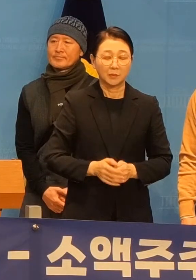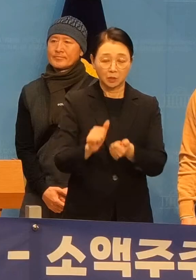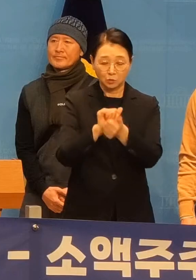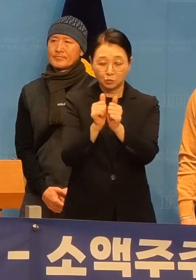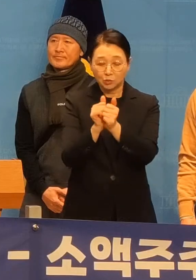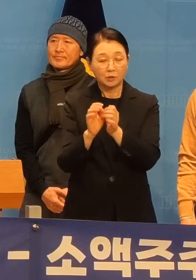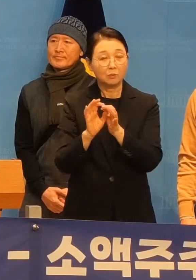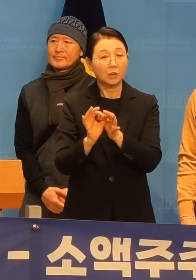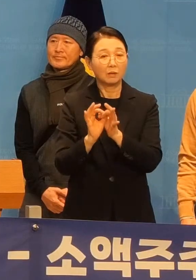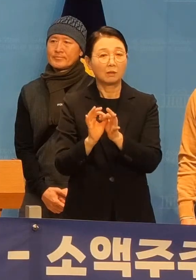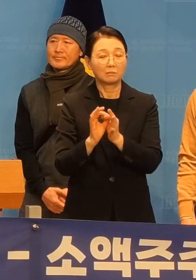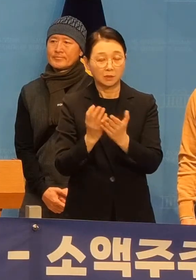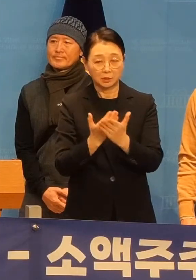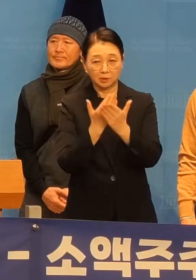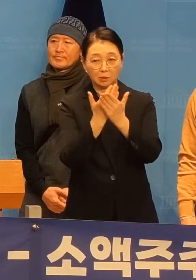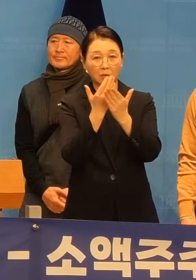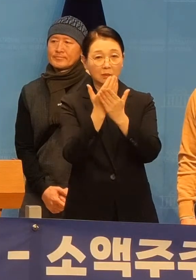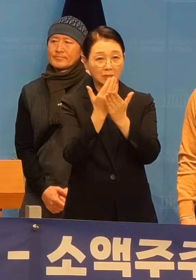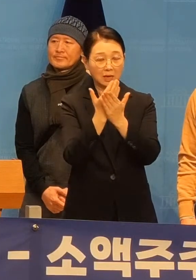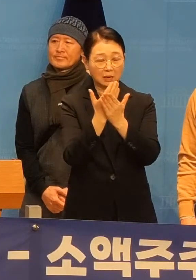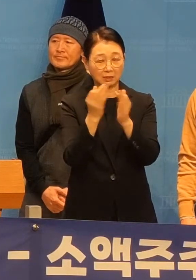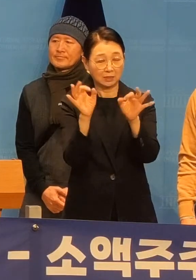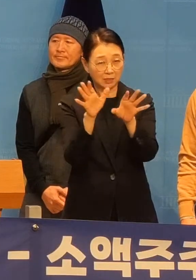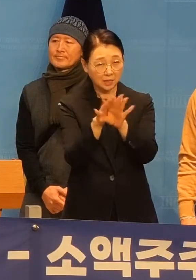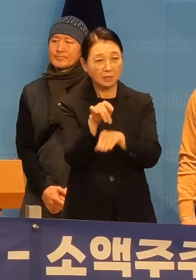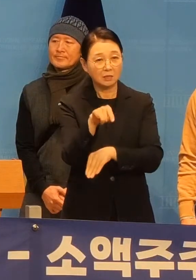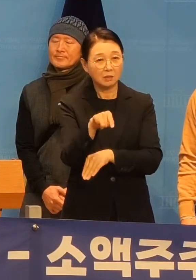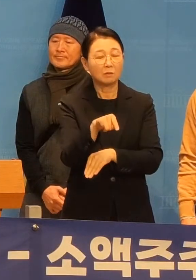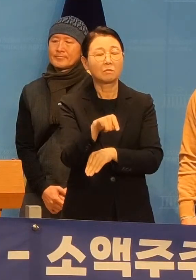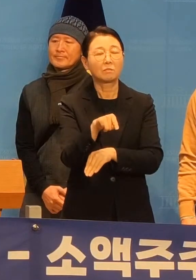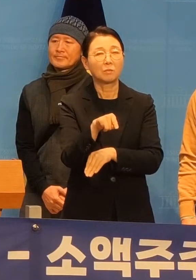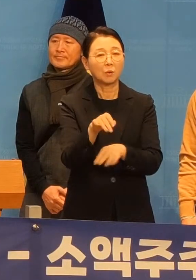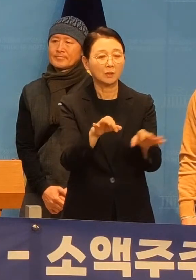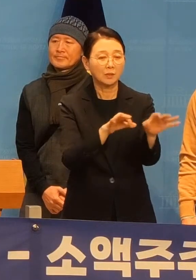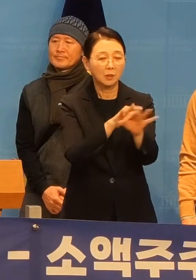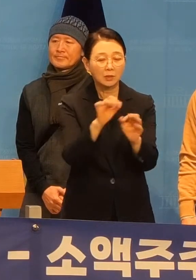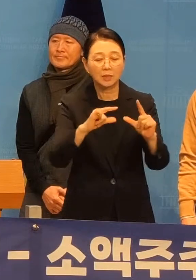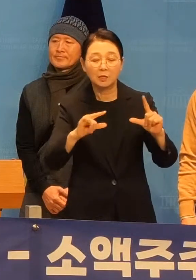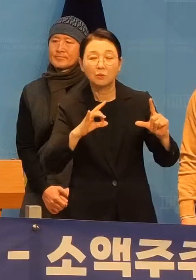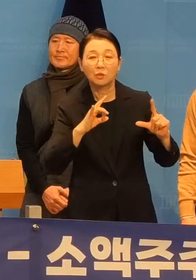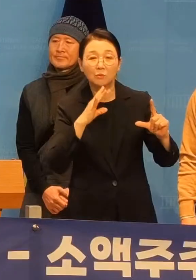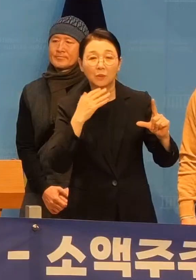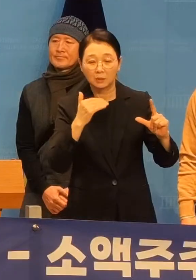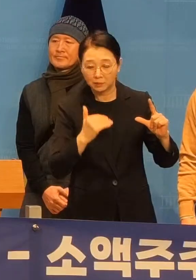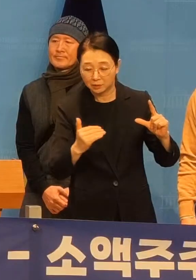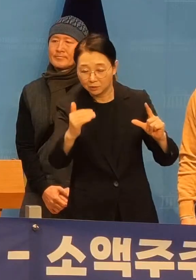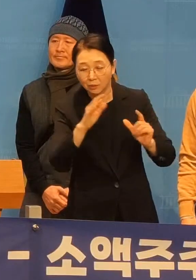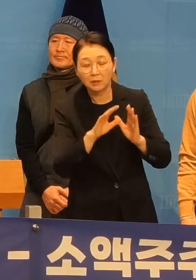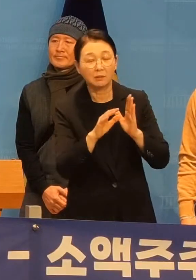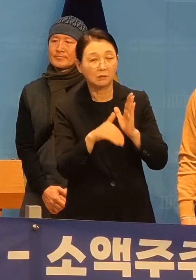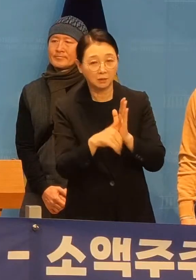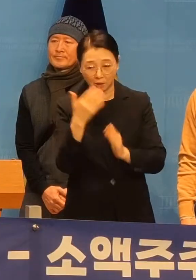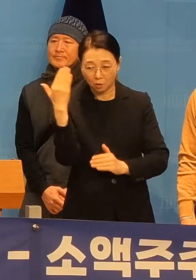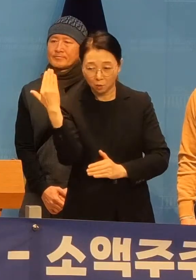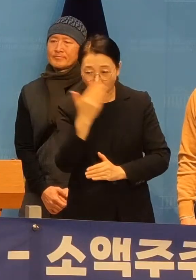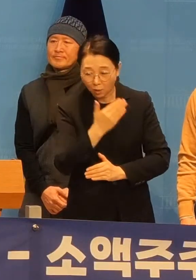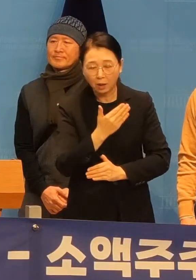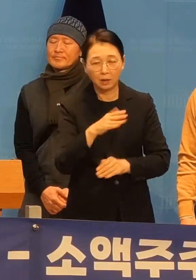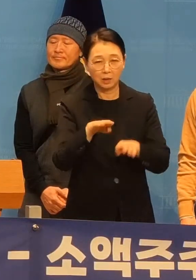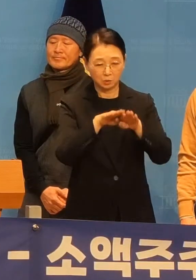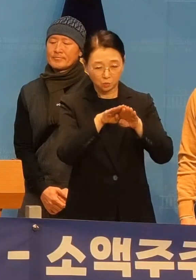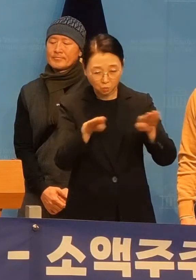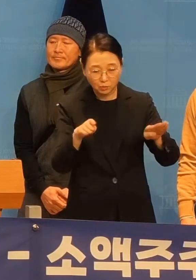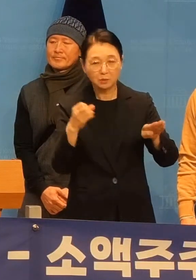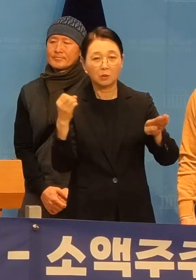주식시장에서 성장과 퇴장은 모두 시장의 일부입니다. 그러나 그 과정에서 투명성, 공정성